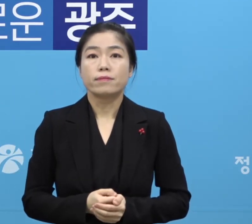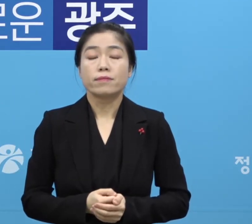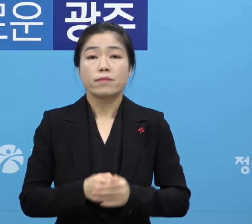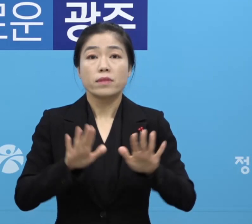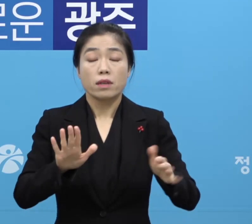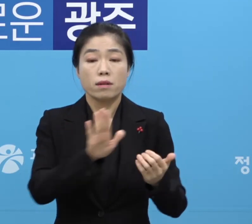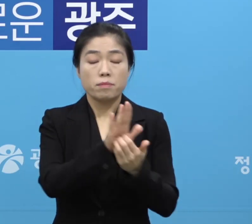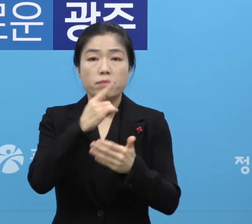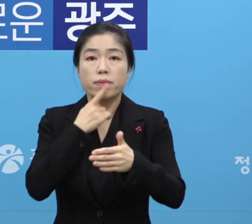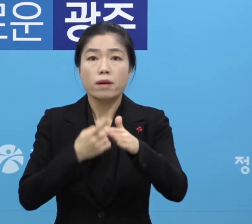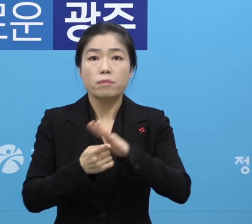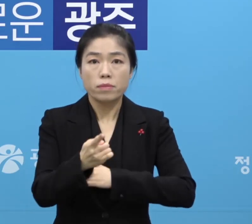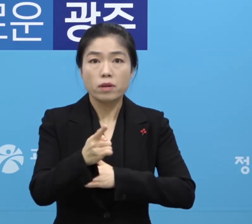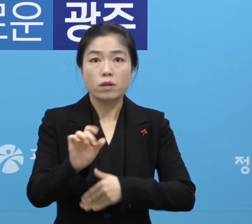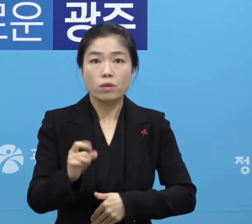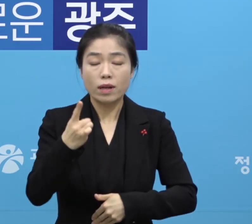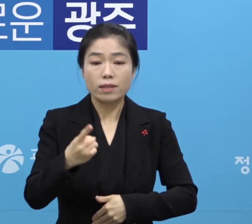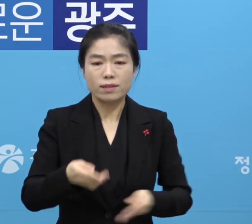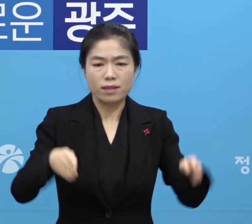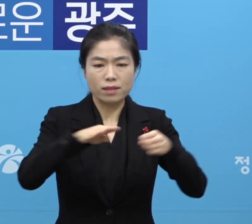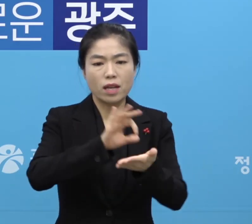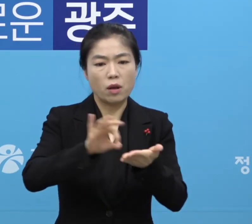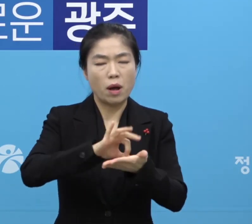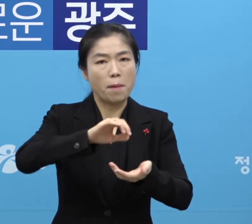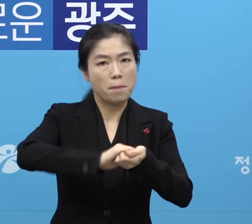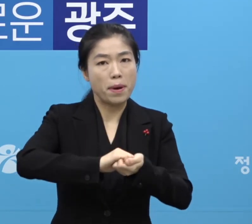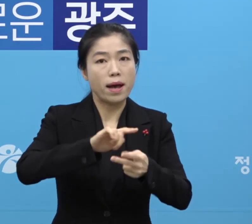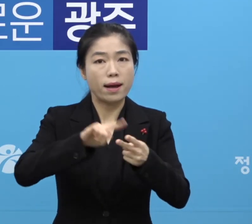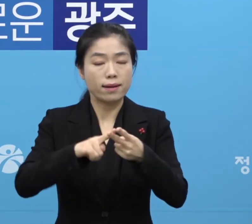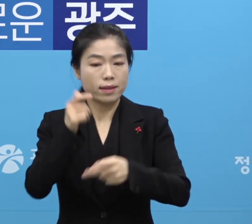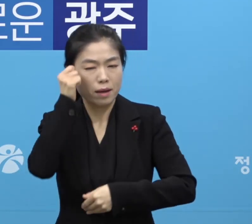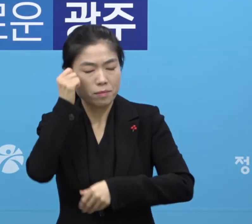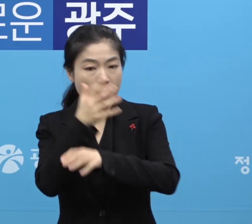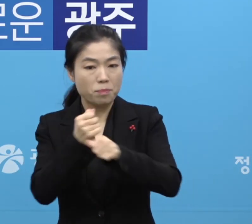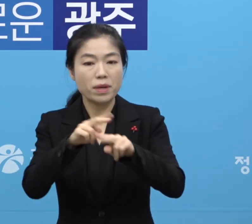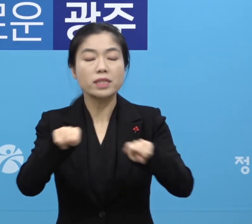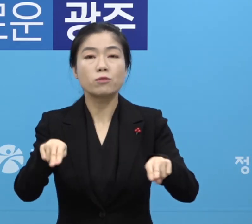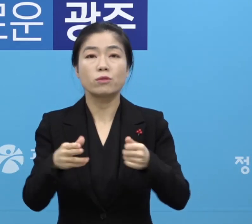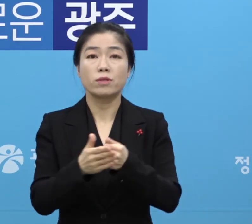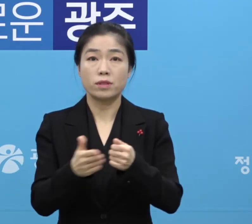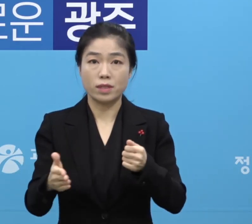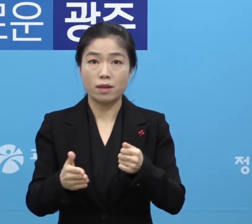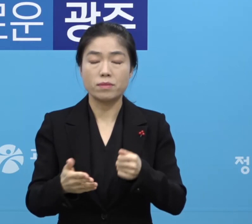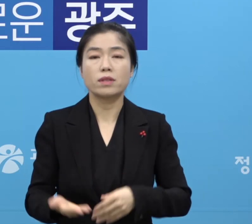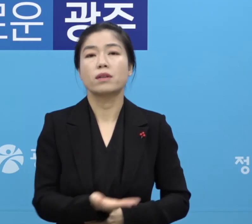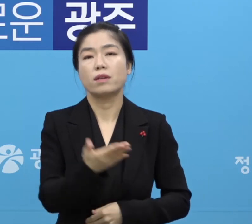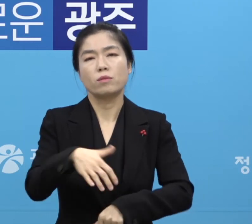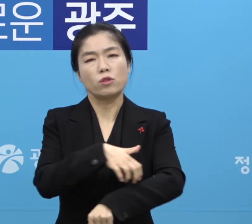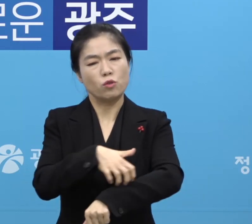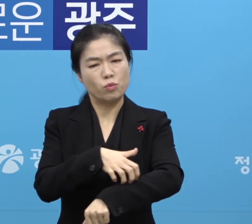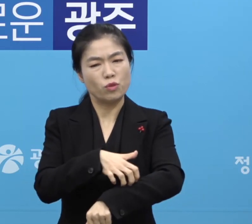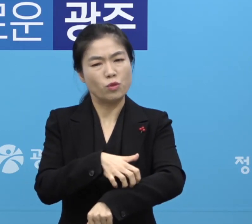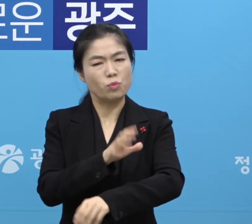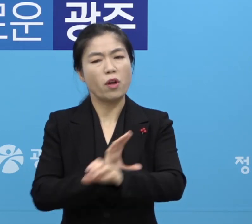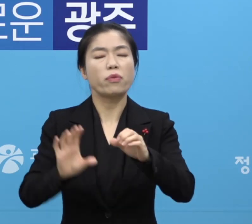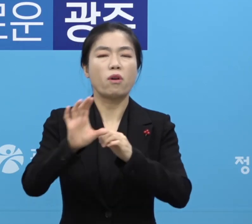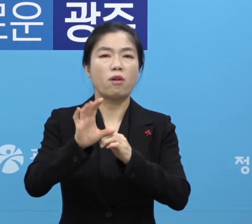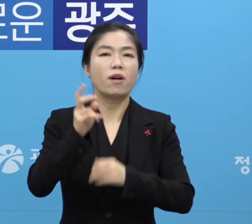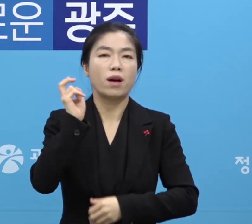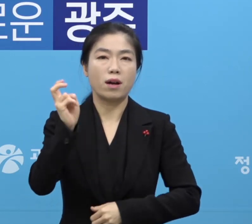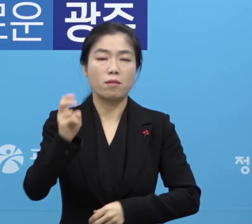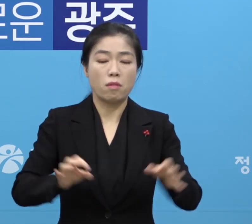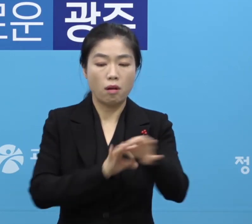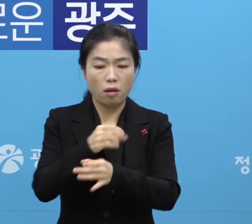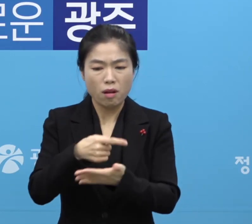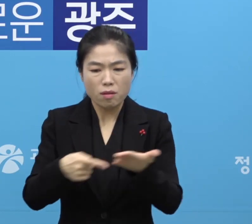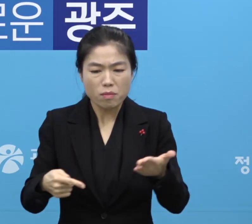이번 방역 조치로 시설 이용이 제한되거나 숙박 예약이 취소됨에 따라 시민들의 불편이 가중되고